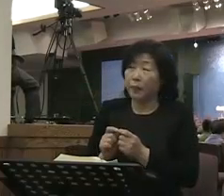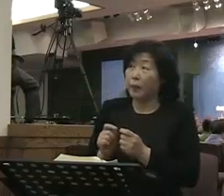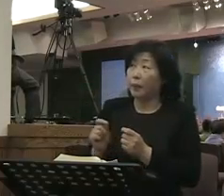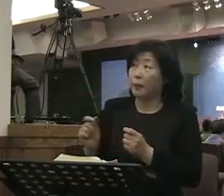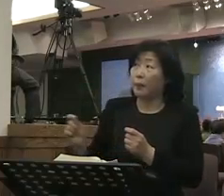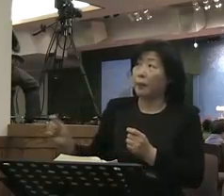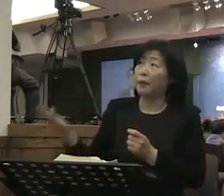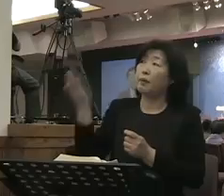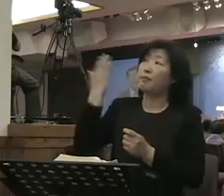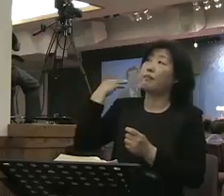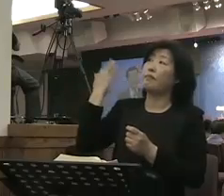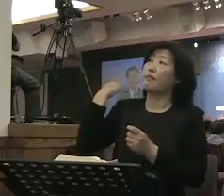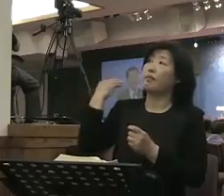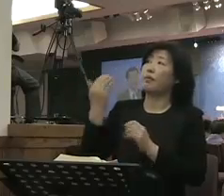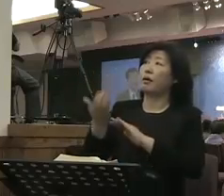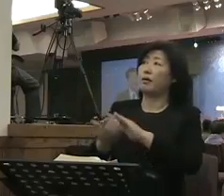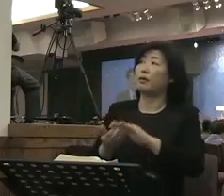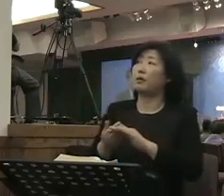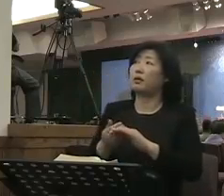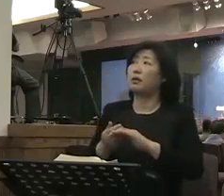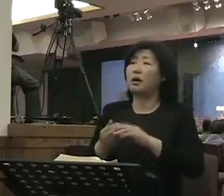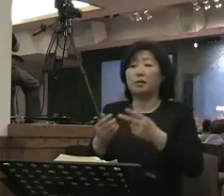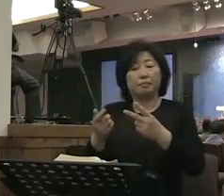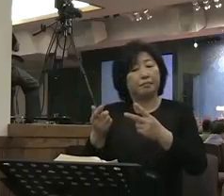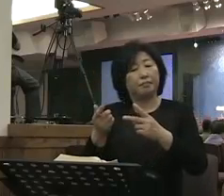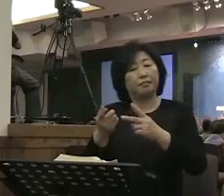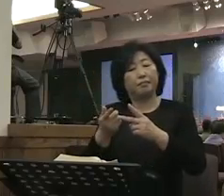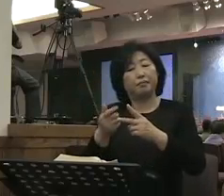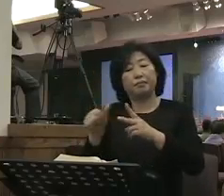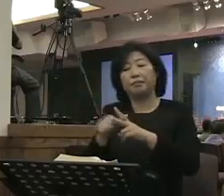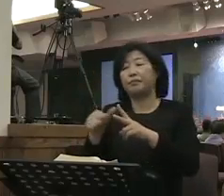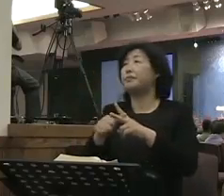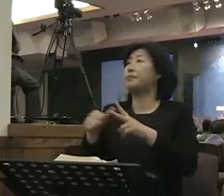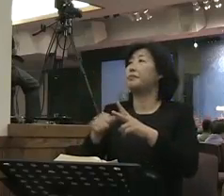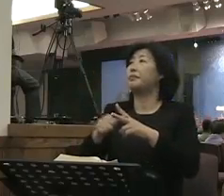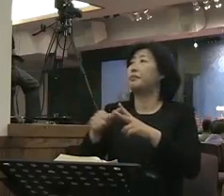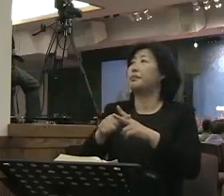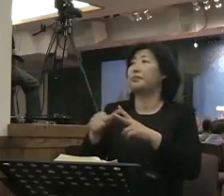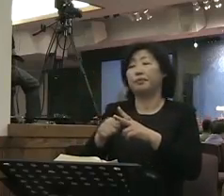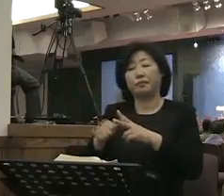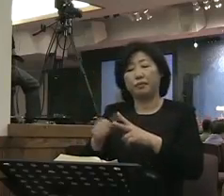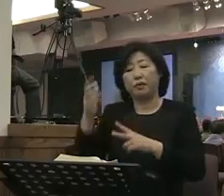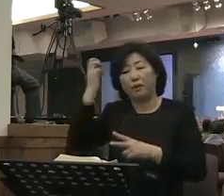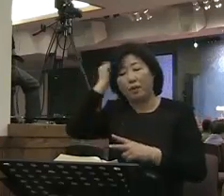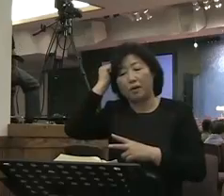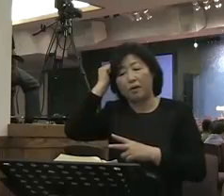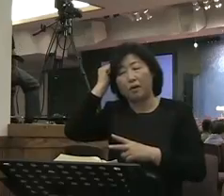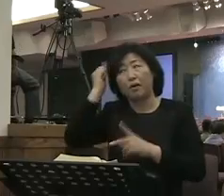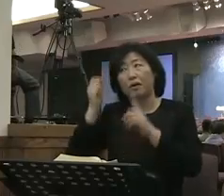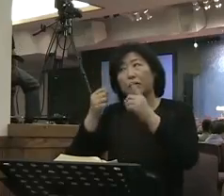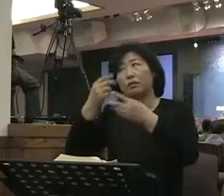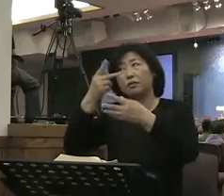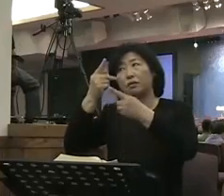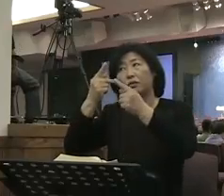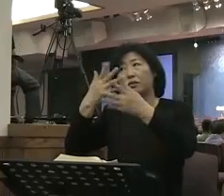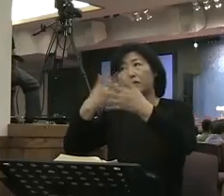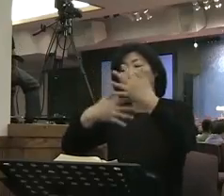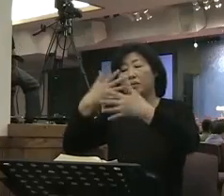오래전에 제가 초등학교 5학년으로 기억이 나요. 미국에 오자마자 한 영화를 봤습니다. 오래전에